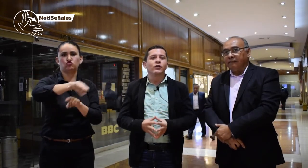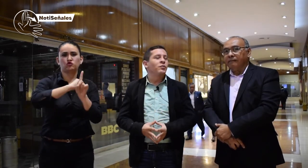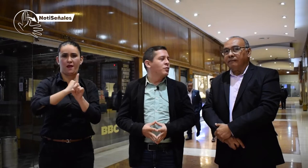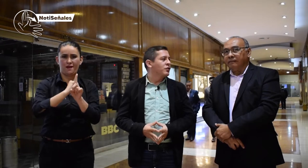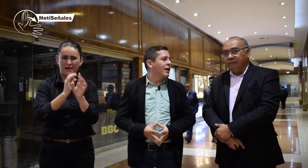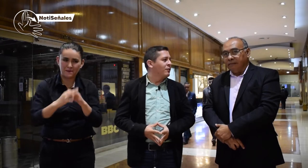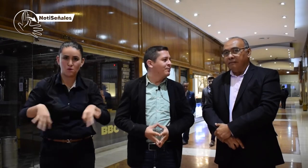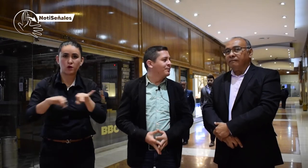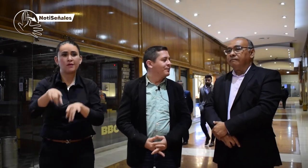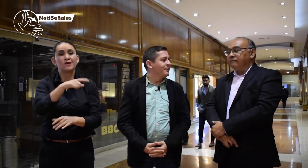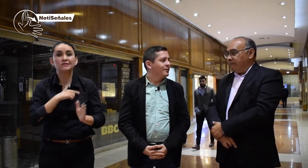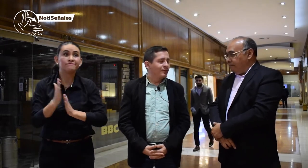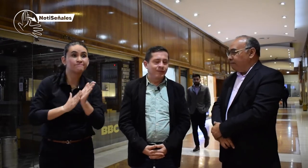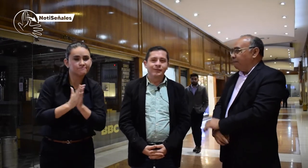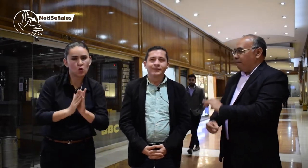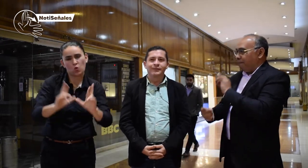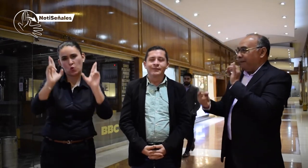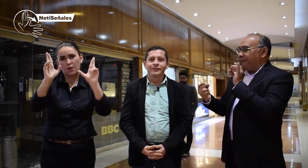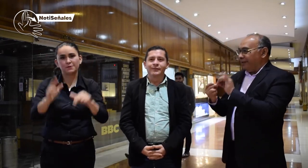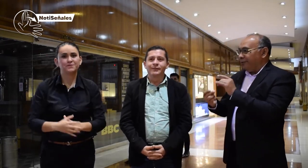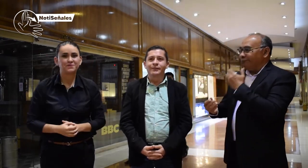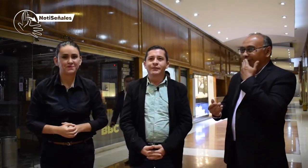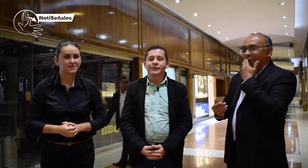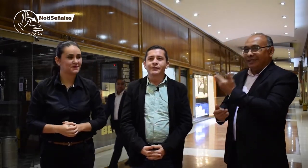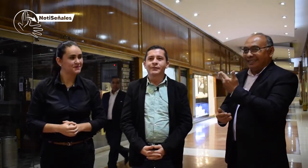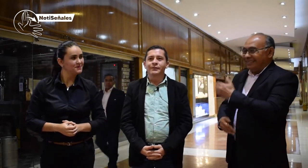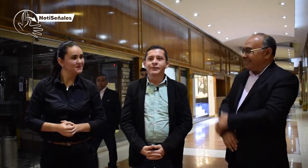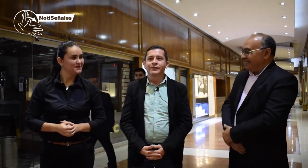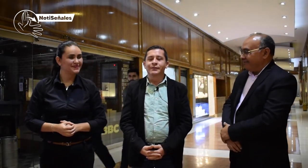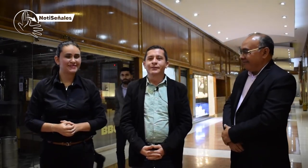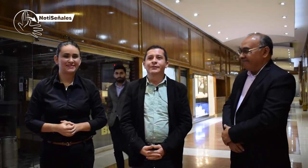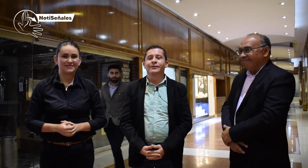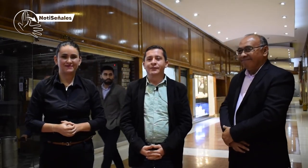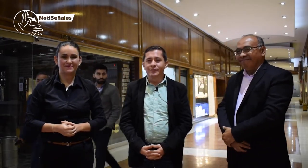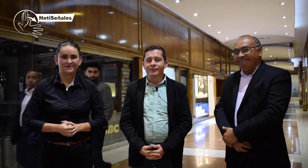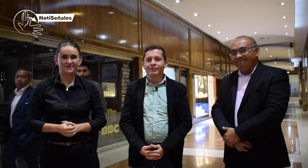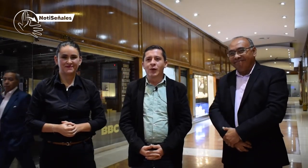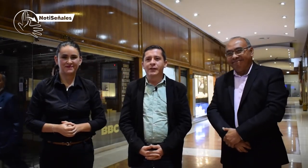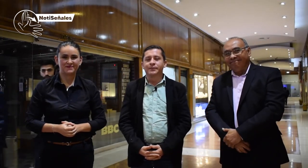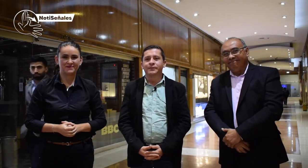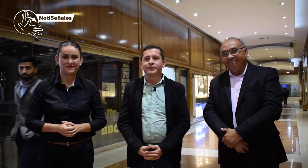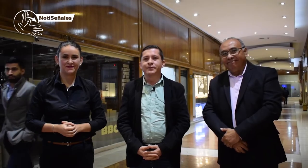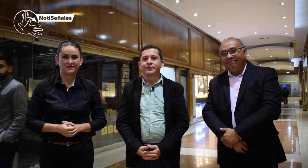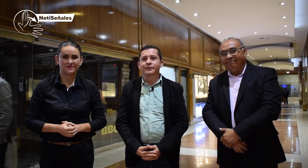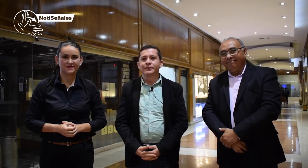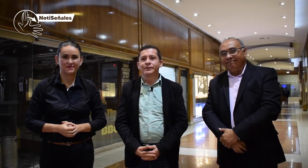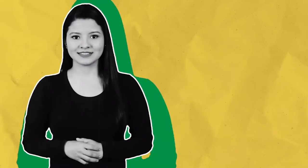tanto hemos buscado. Perfecto, muchísimas gracias.